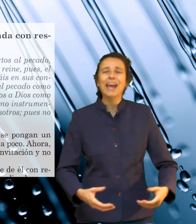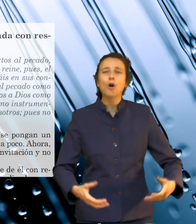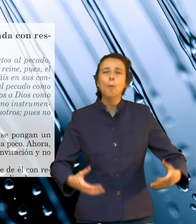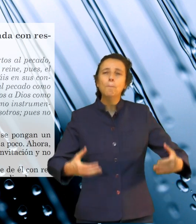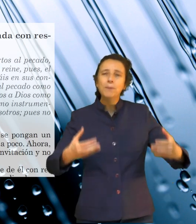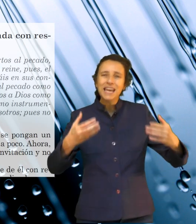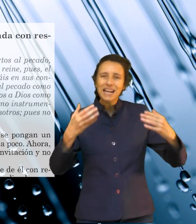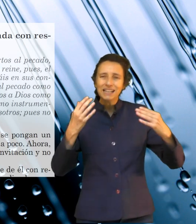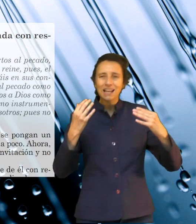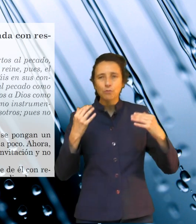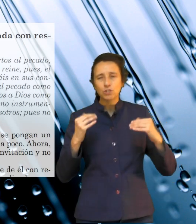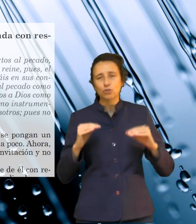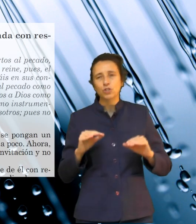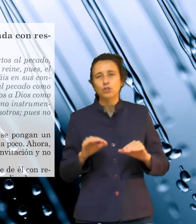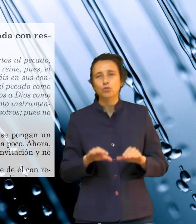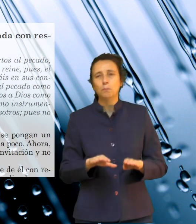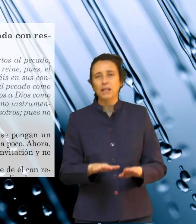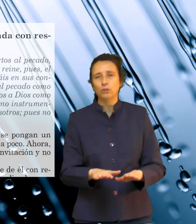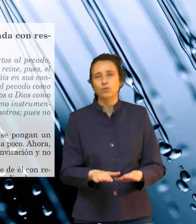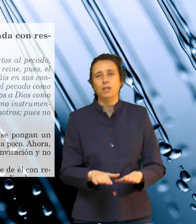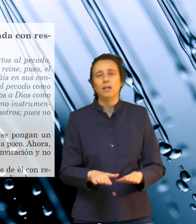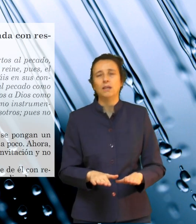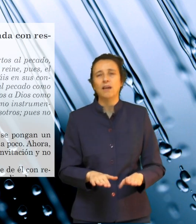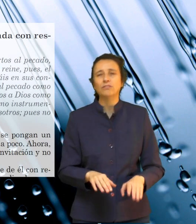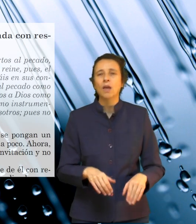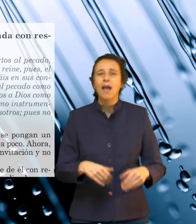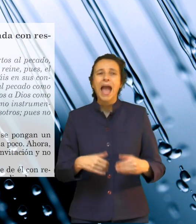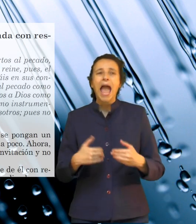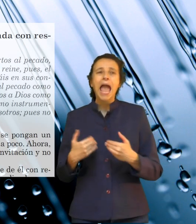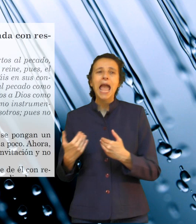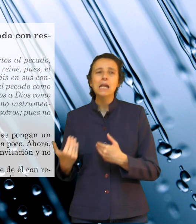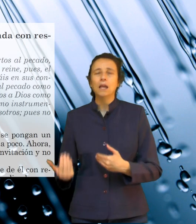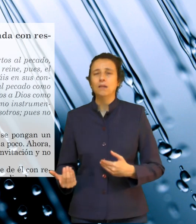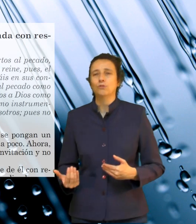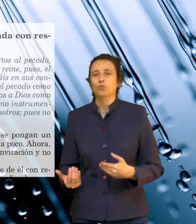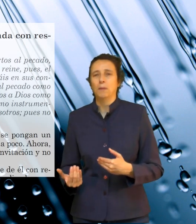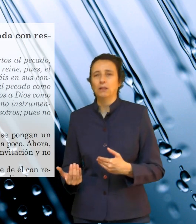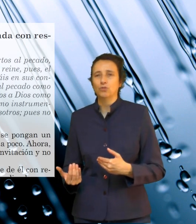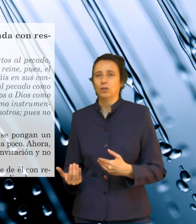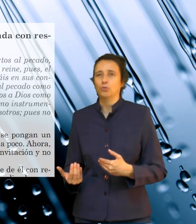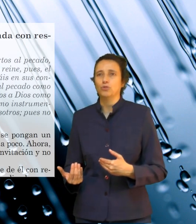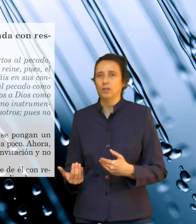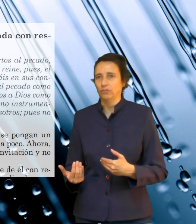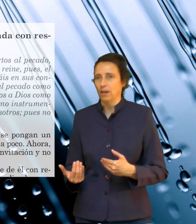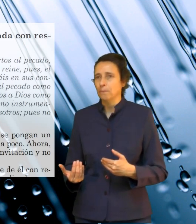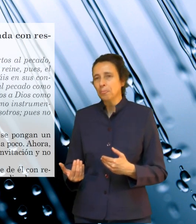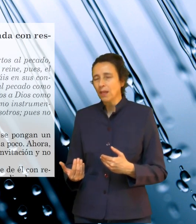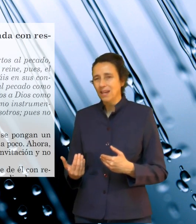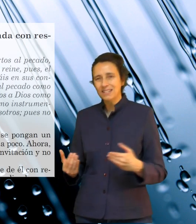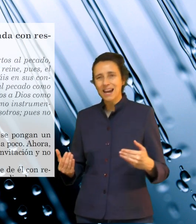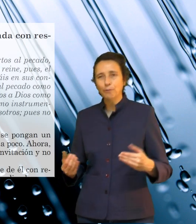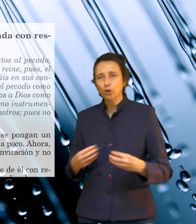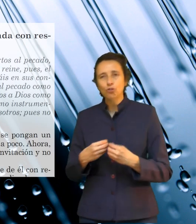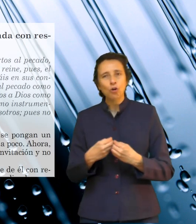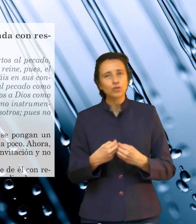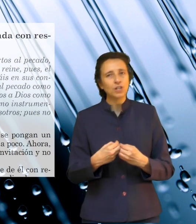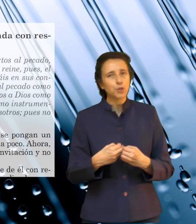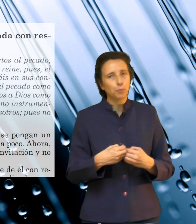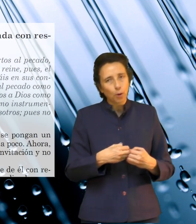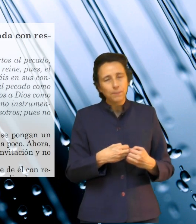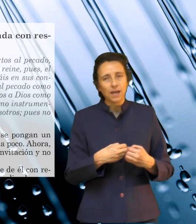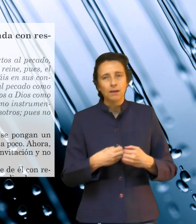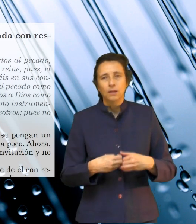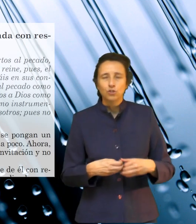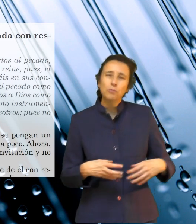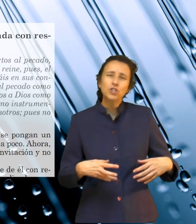Dios que convierta nuestros instrumentos de iniquidad en instrumentos de justicia. Esa labor no nos